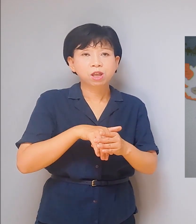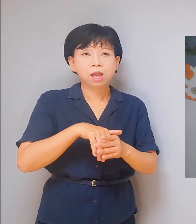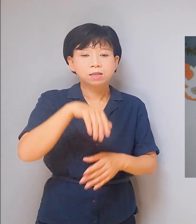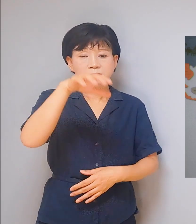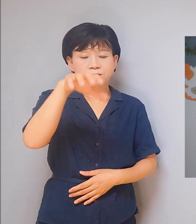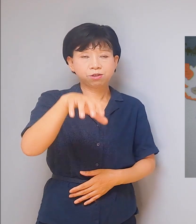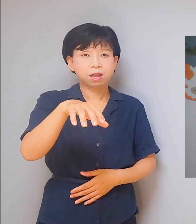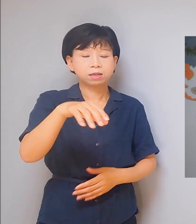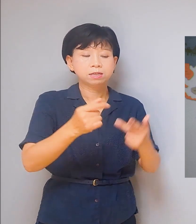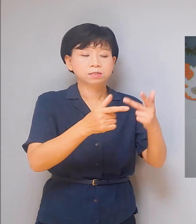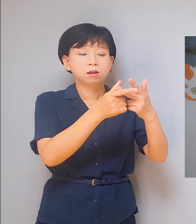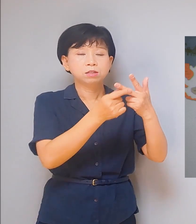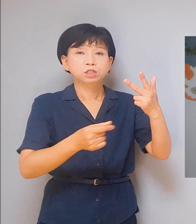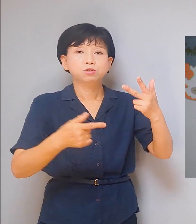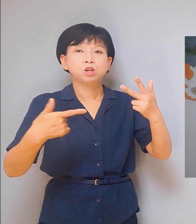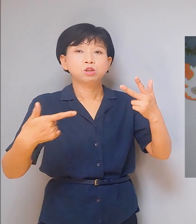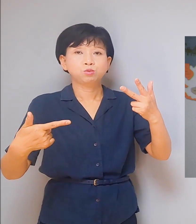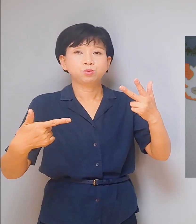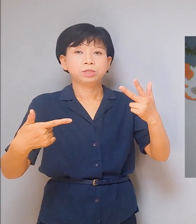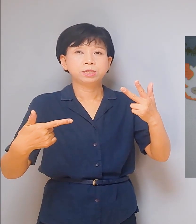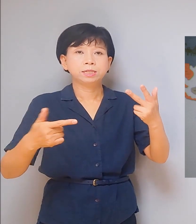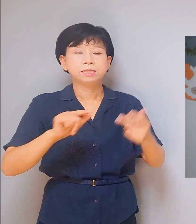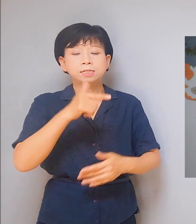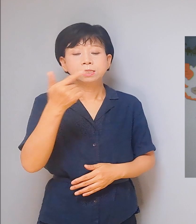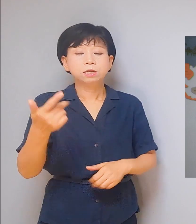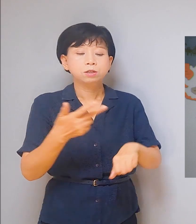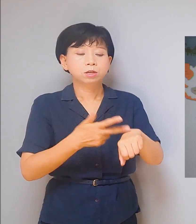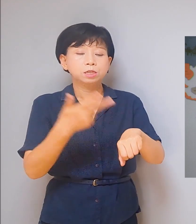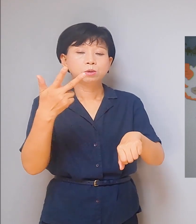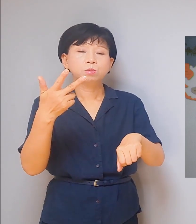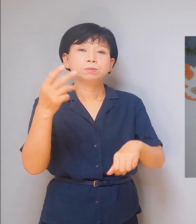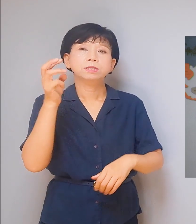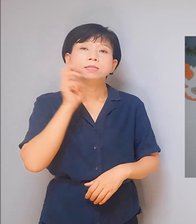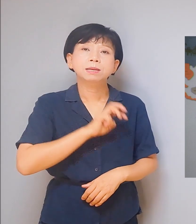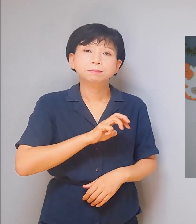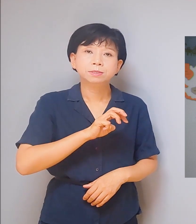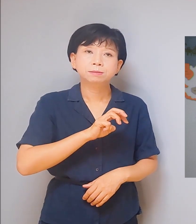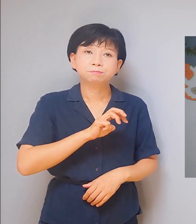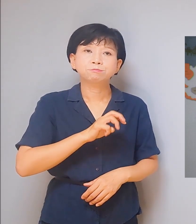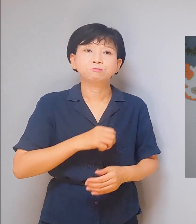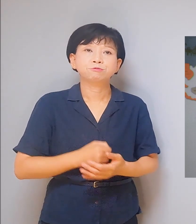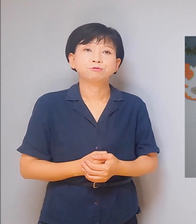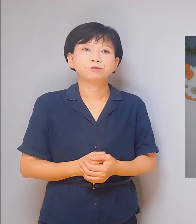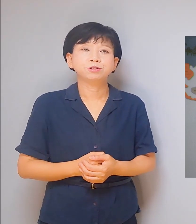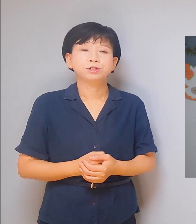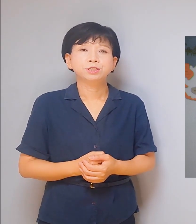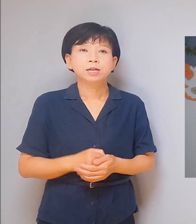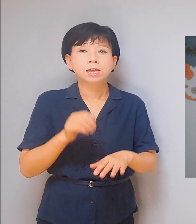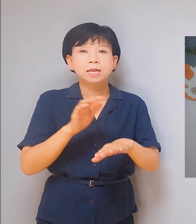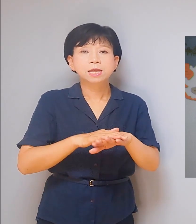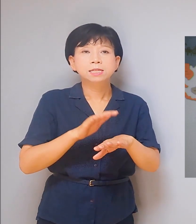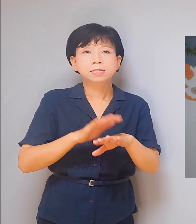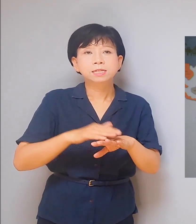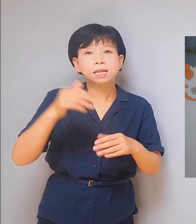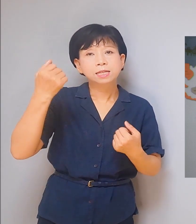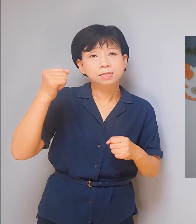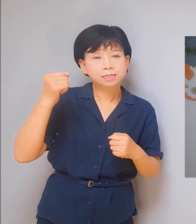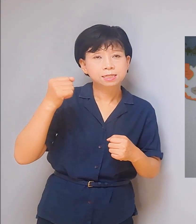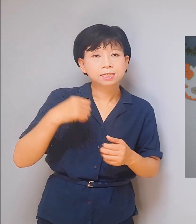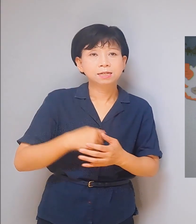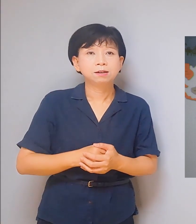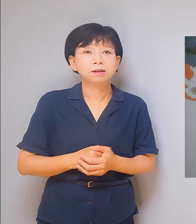6일 저녁 7시 30분에 주제는 핸드 인 핸드. 네, 어디서